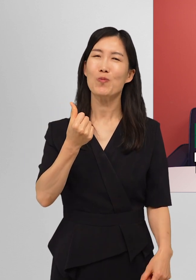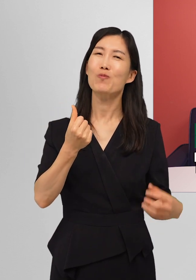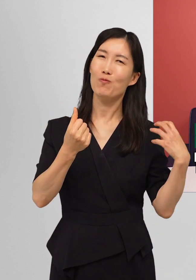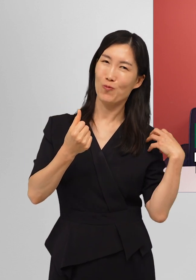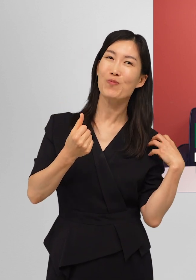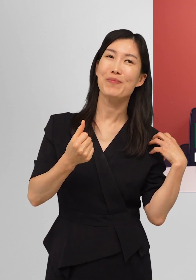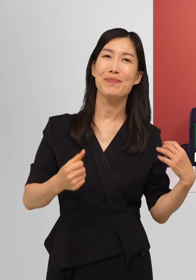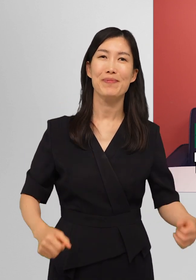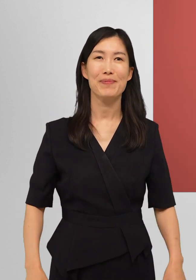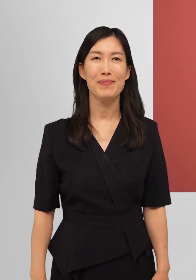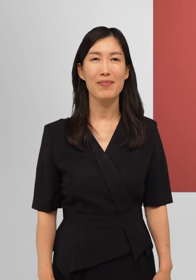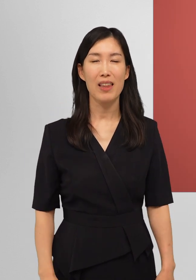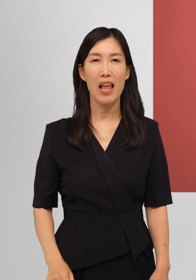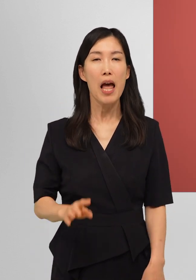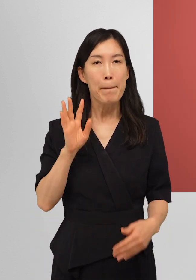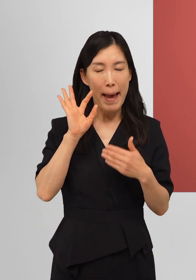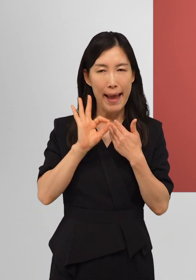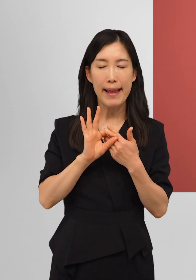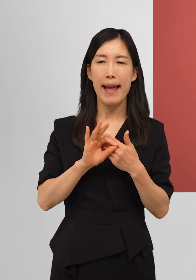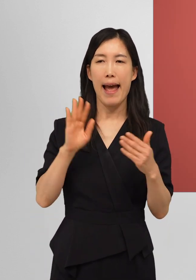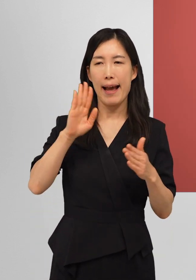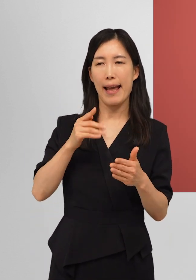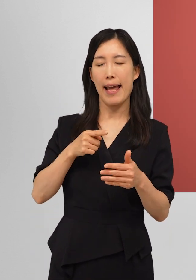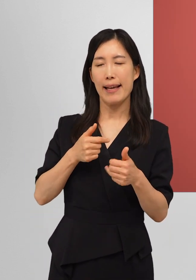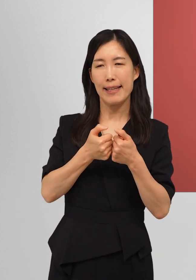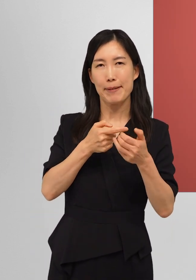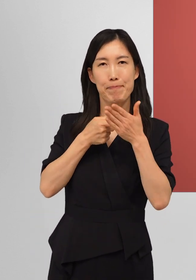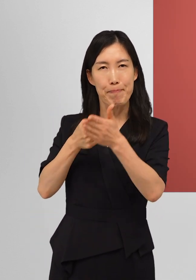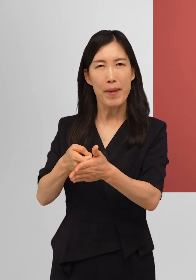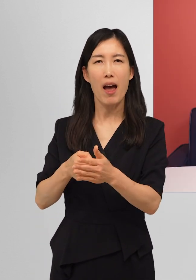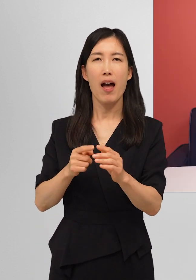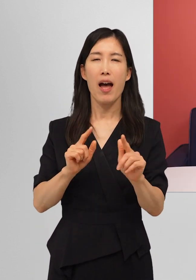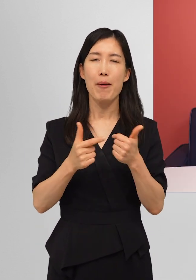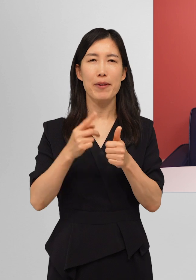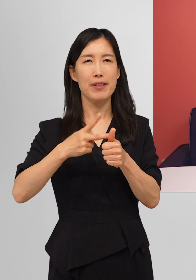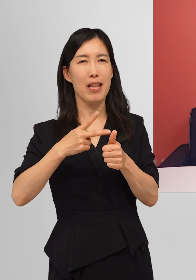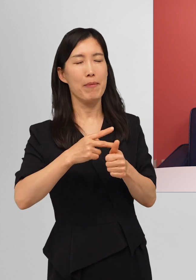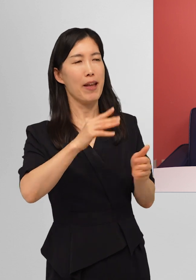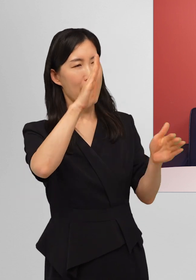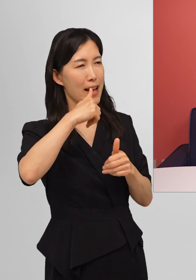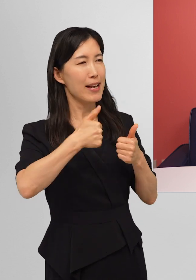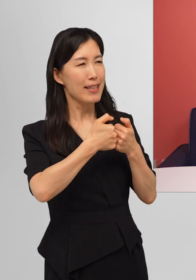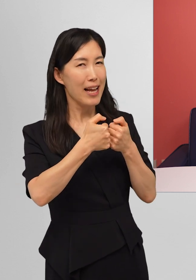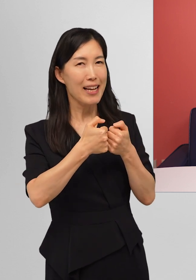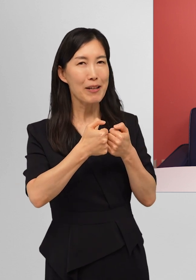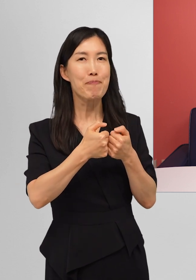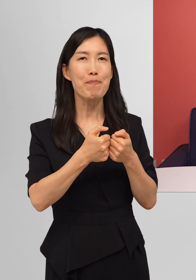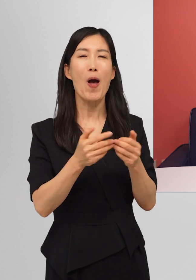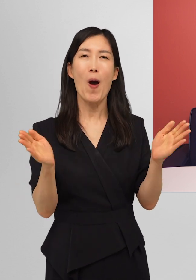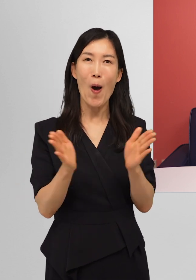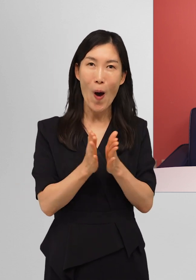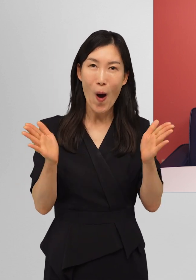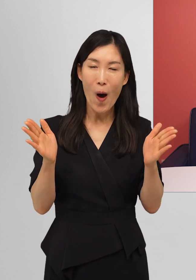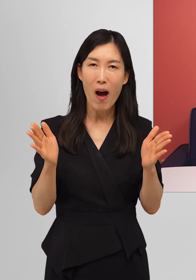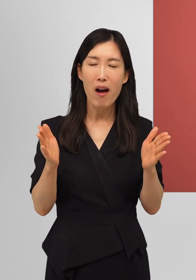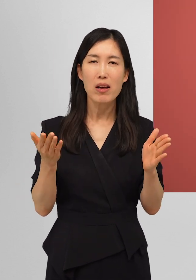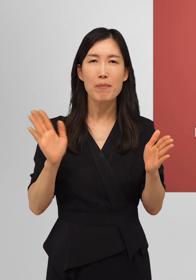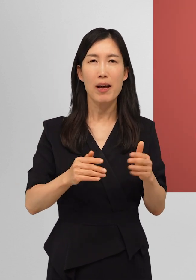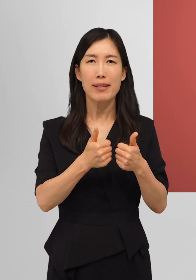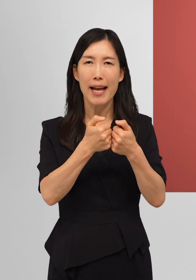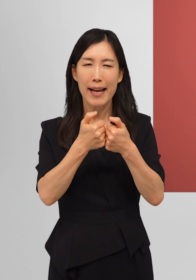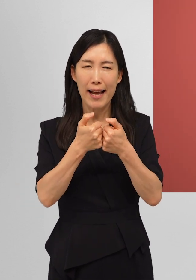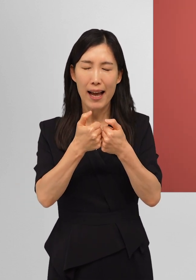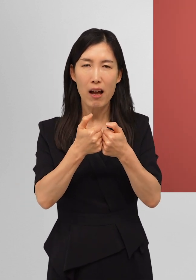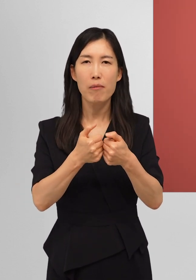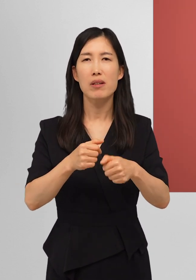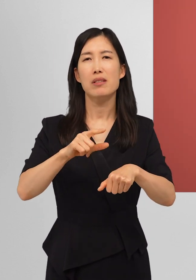관계가 형성될 수 있고요. 학생이 용기를 내어서 선생님께 다가가고 또 선생님께서 학생에게 상담을 요청해서 상담